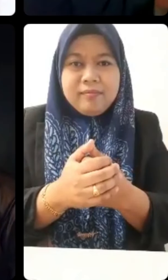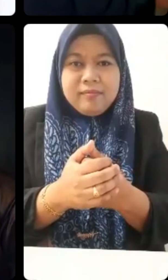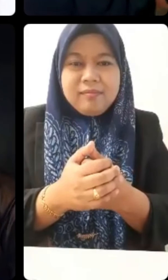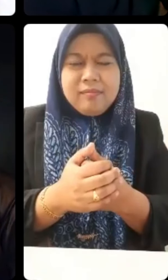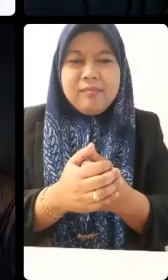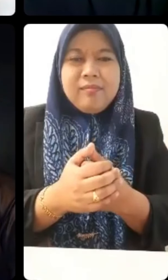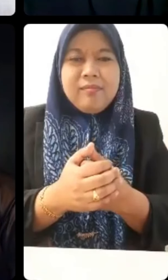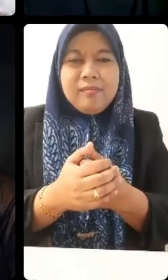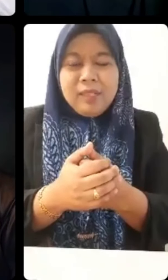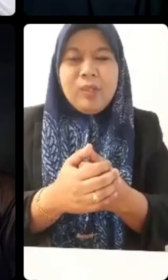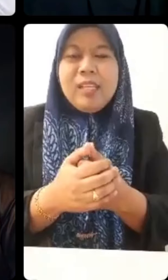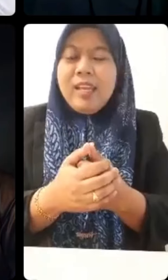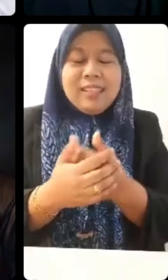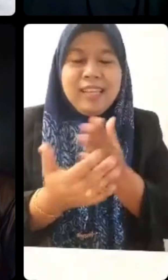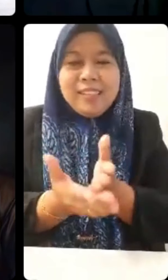ramai. Bagus.